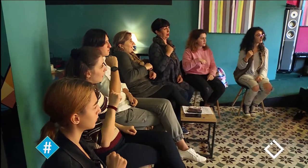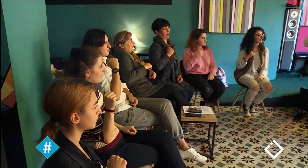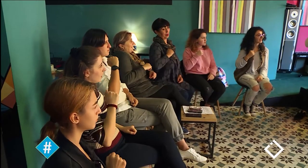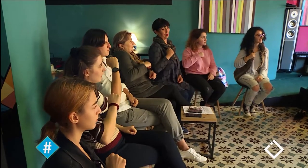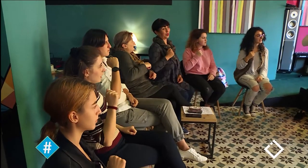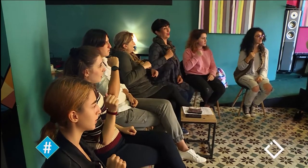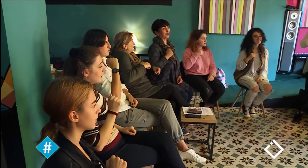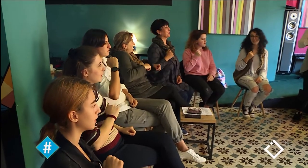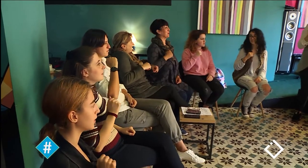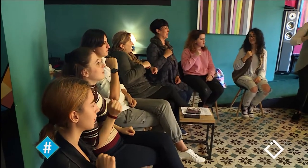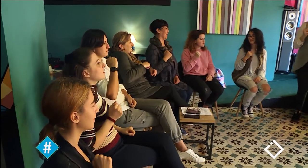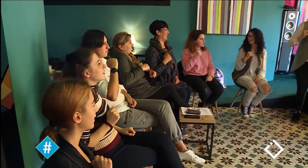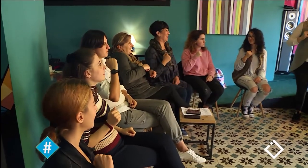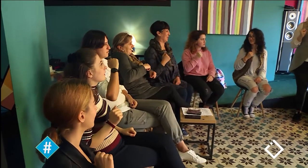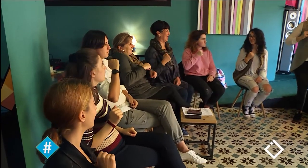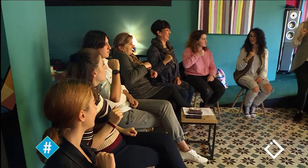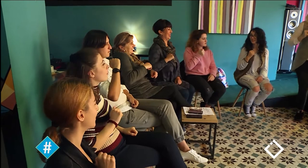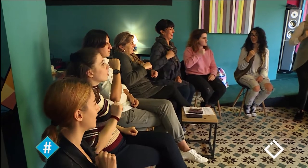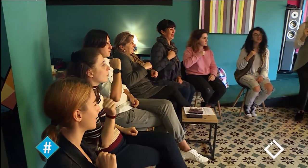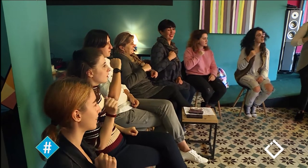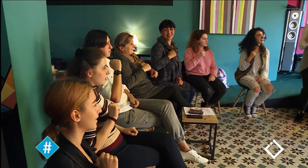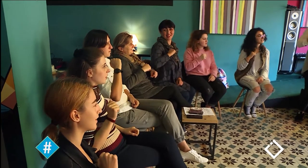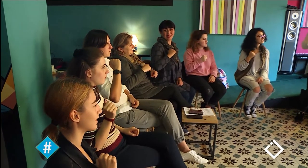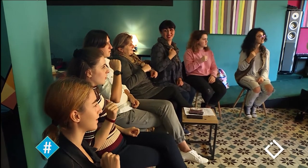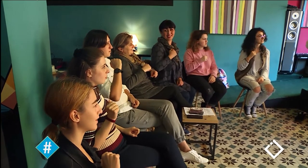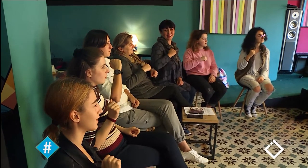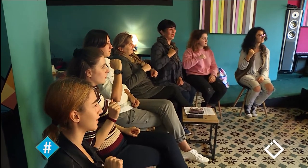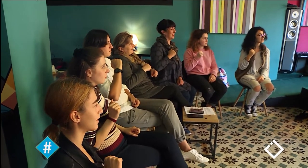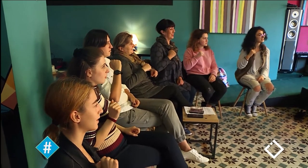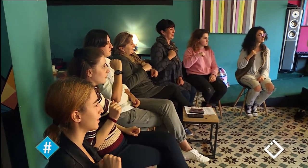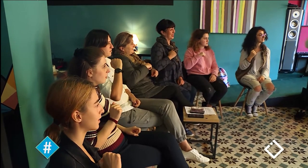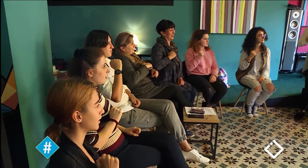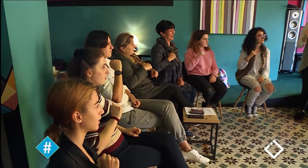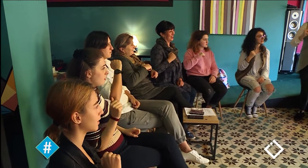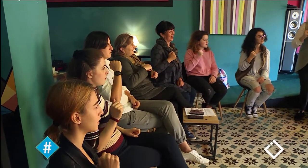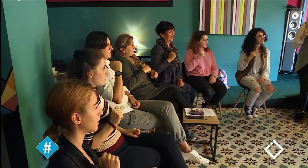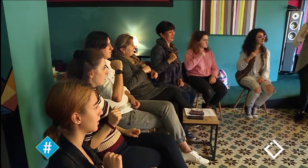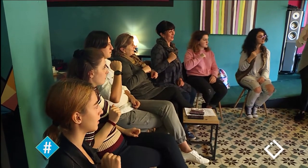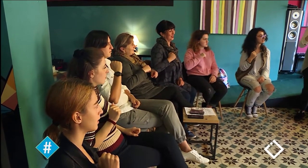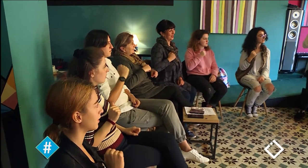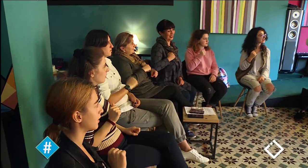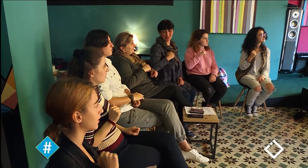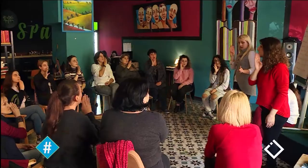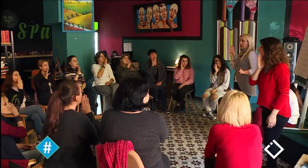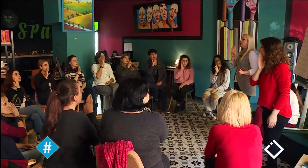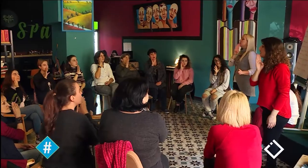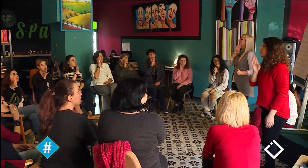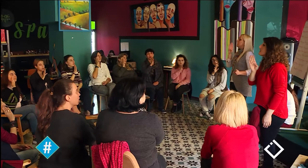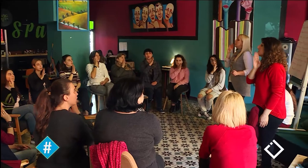ამხანავი მოდი და ვასალაჩენის. და მეგობარ ციტეკიო. ამხანავი ეს თავისუფალ